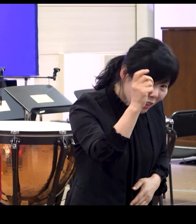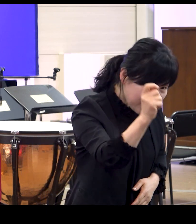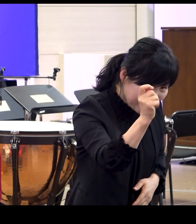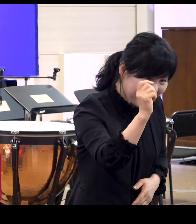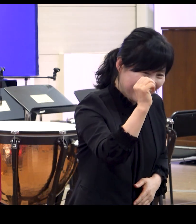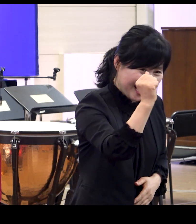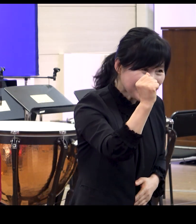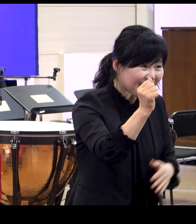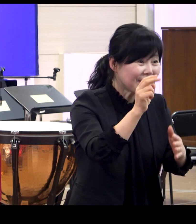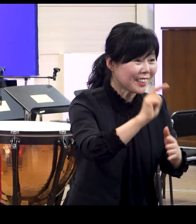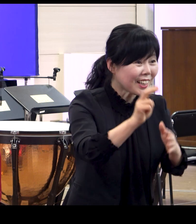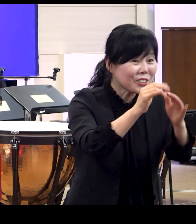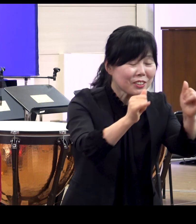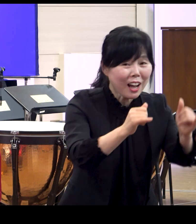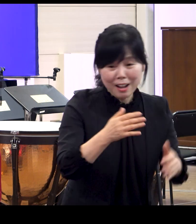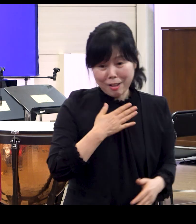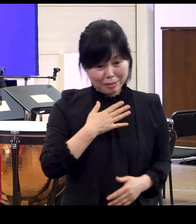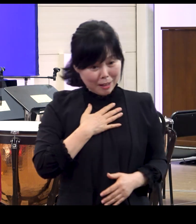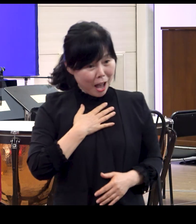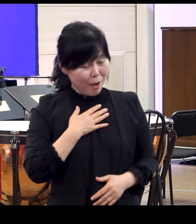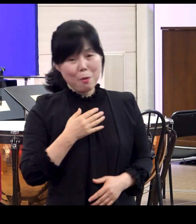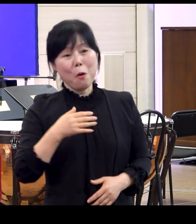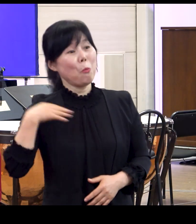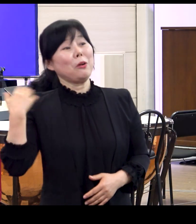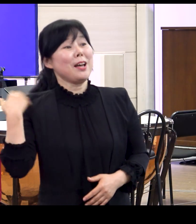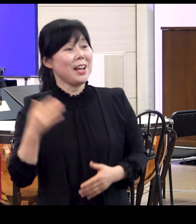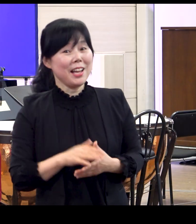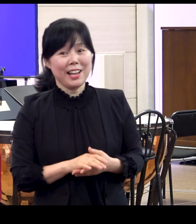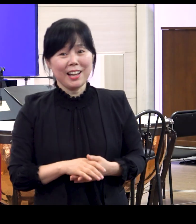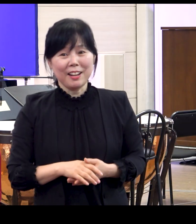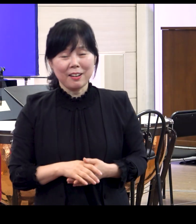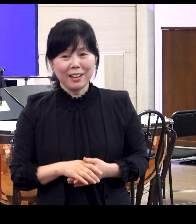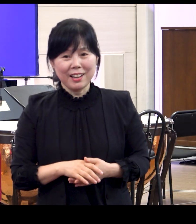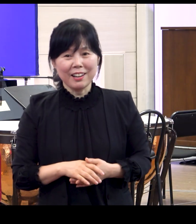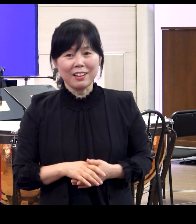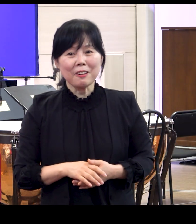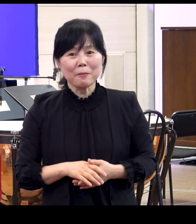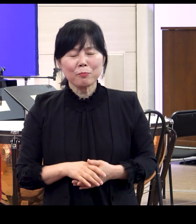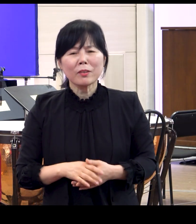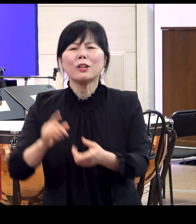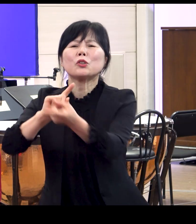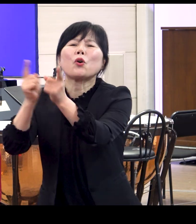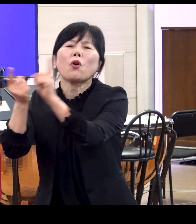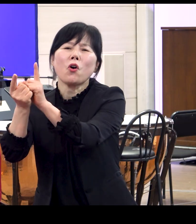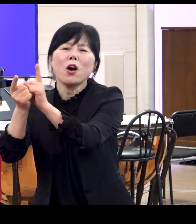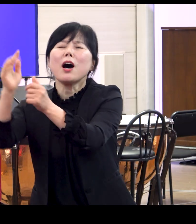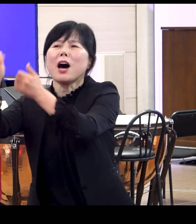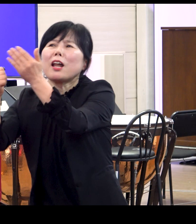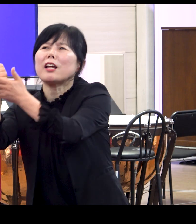손흥민이 저를 모른다는 거예요. 그러므로 저와 손흥민의 관계는 제대로 된 관계가 아니에요.